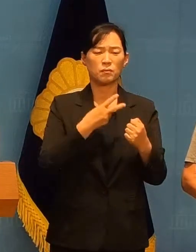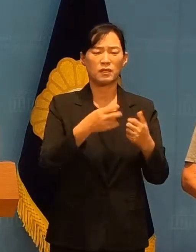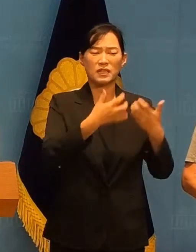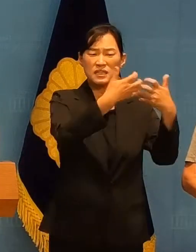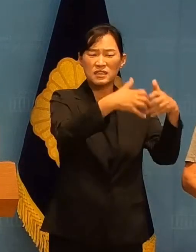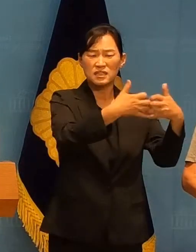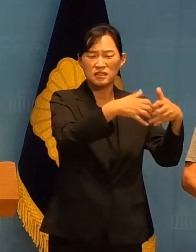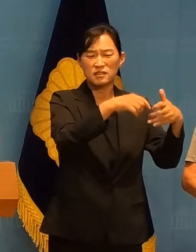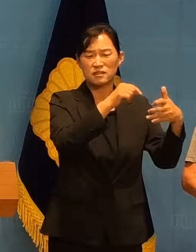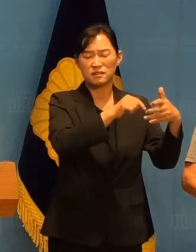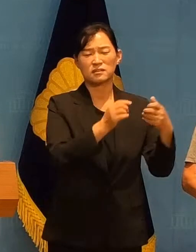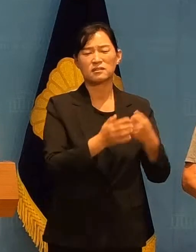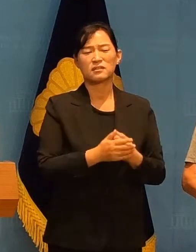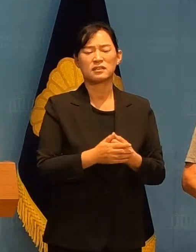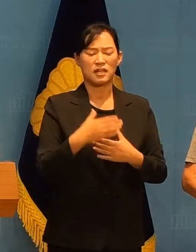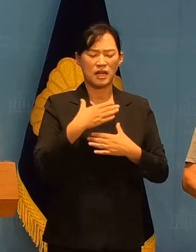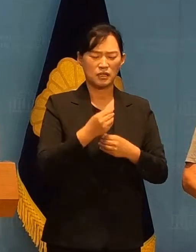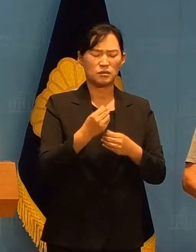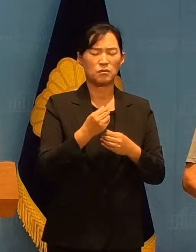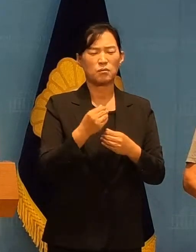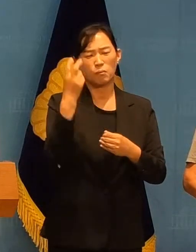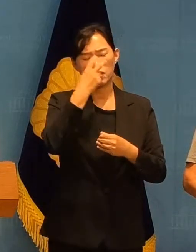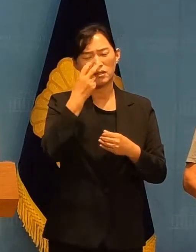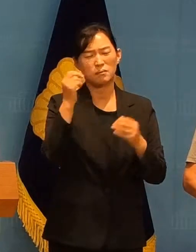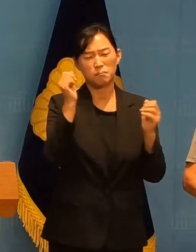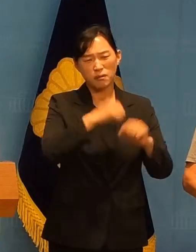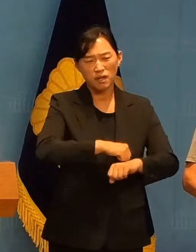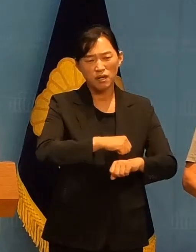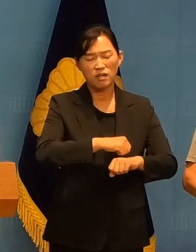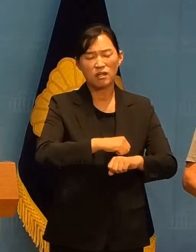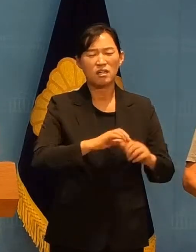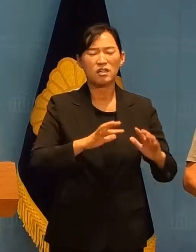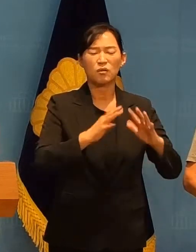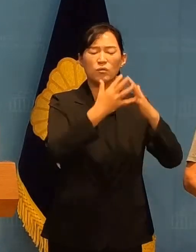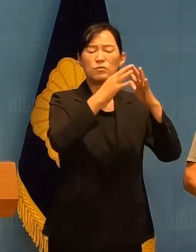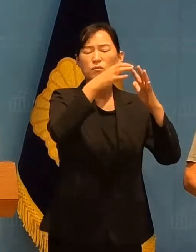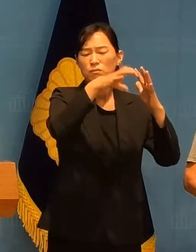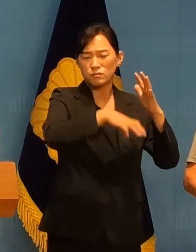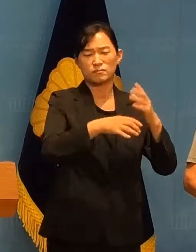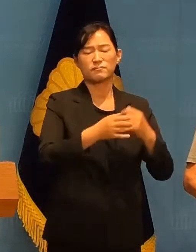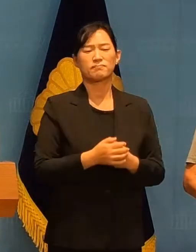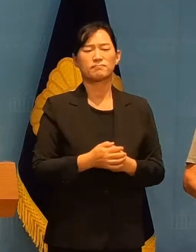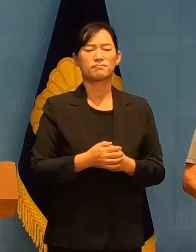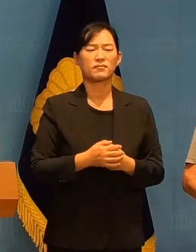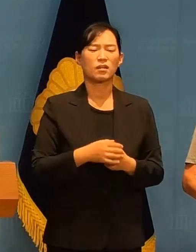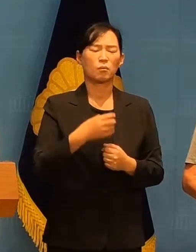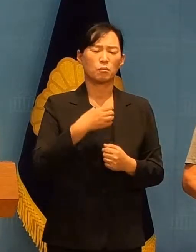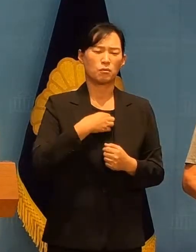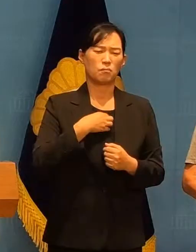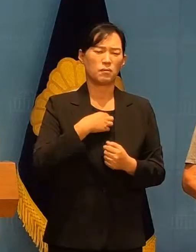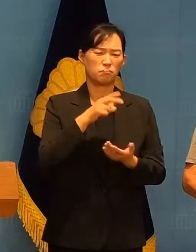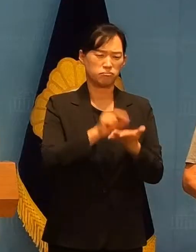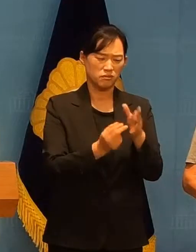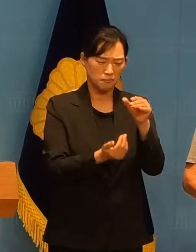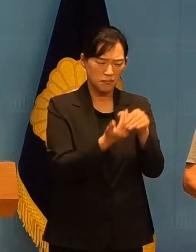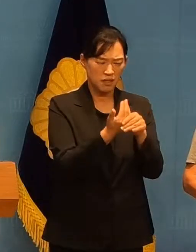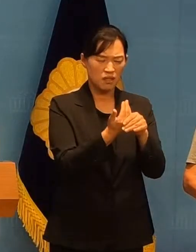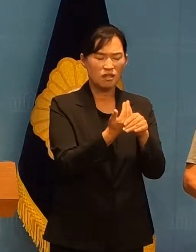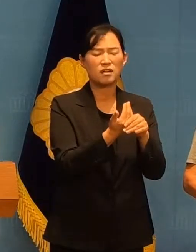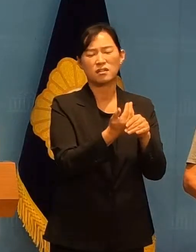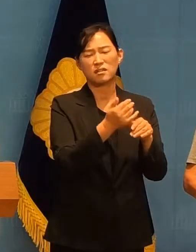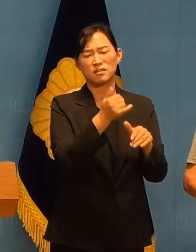장비는 안전관리가 무너져 건설 현장의 위험 요소로 방치되고